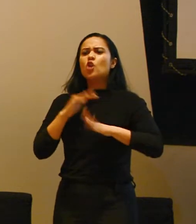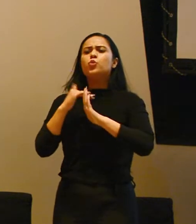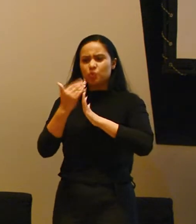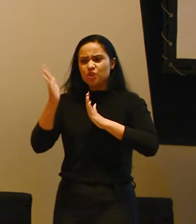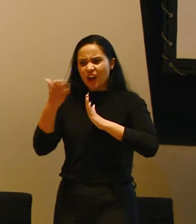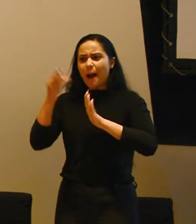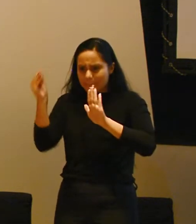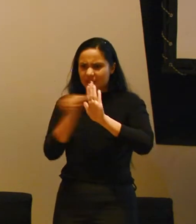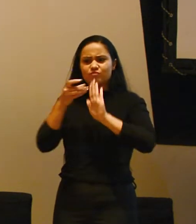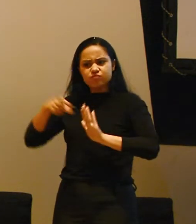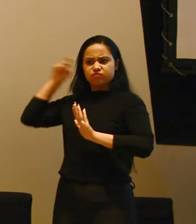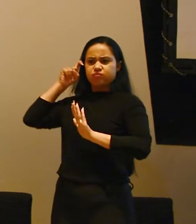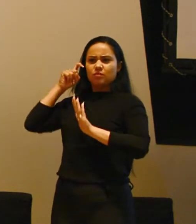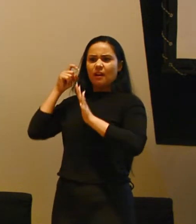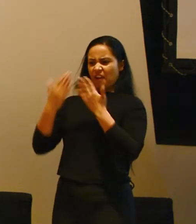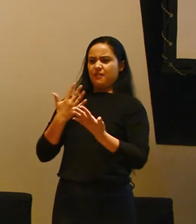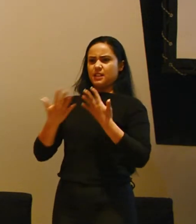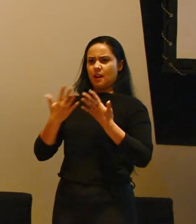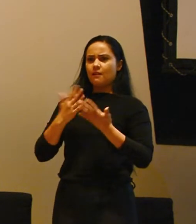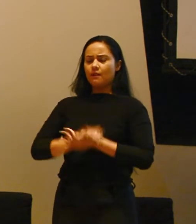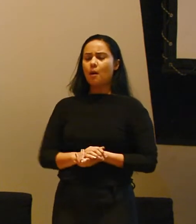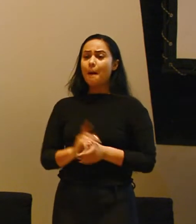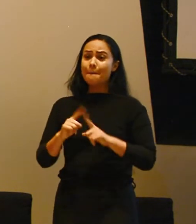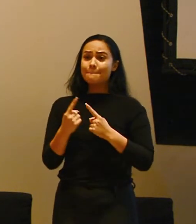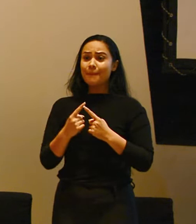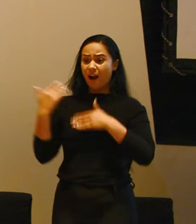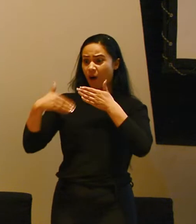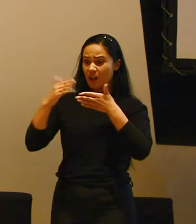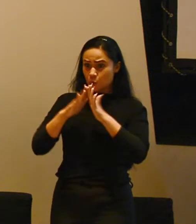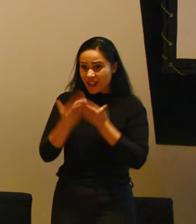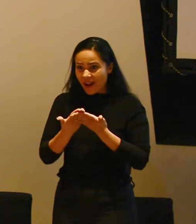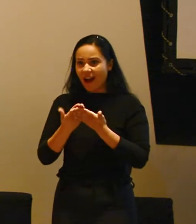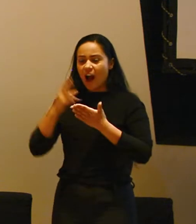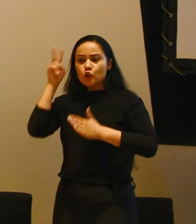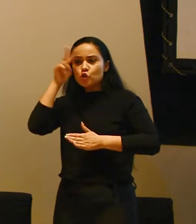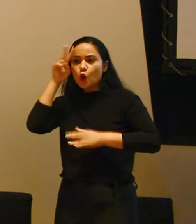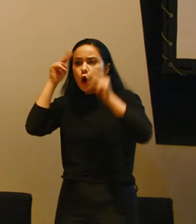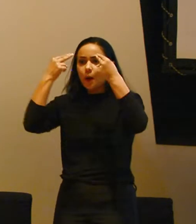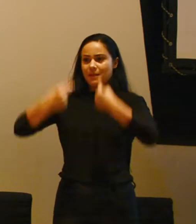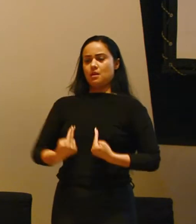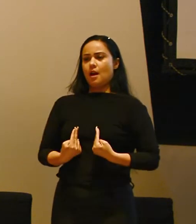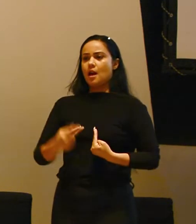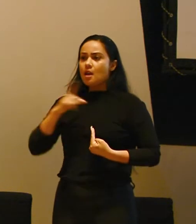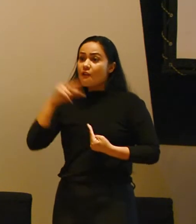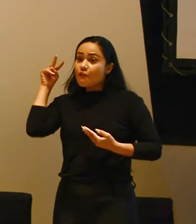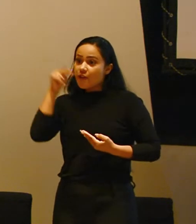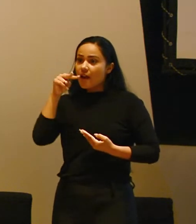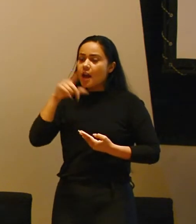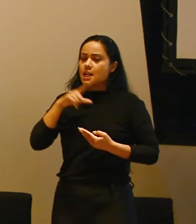já implantável, invisível. Mas quando a gente vai estudar a história da humanidade, a gente vê